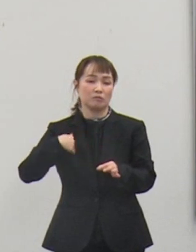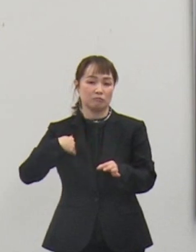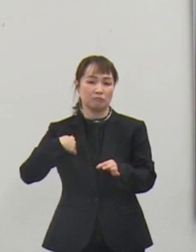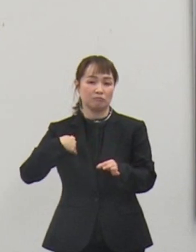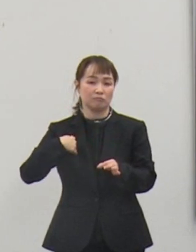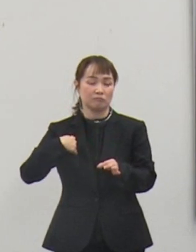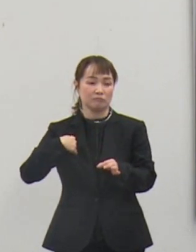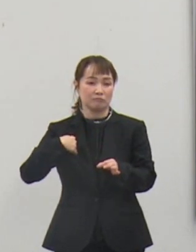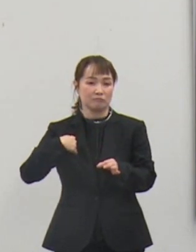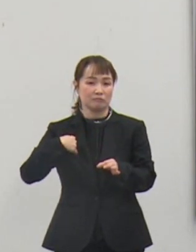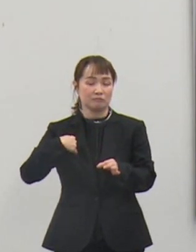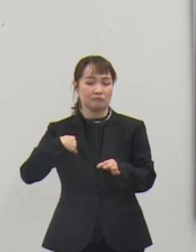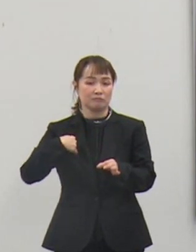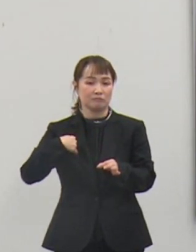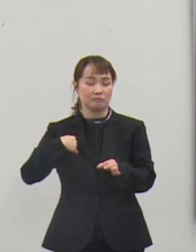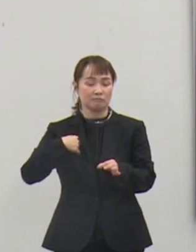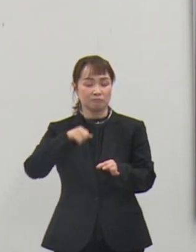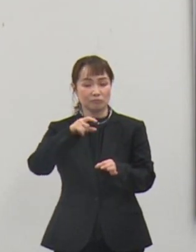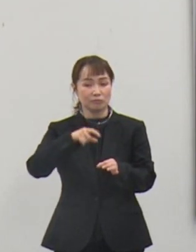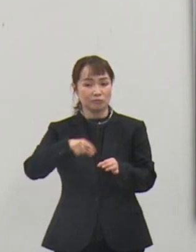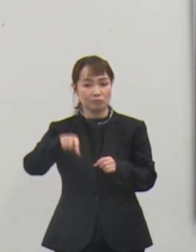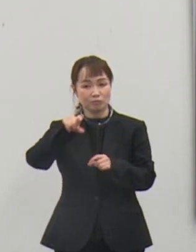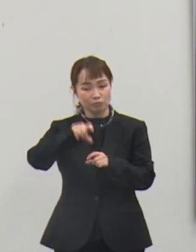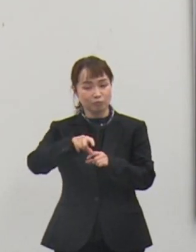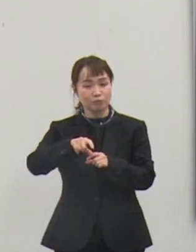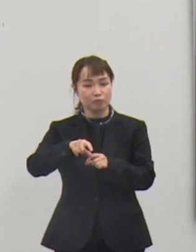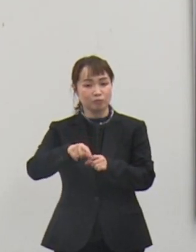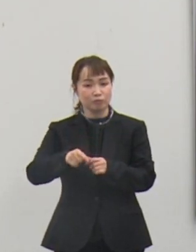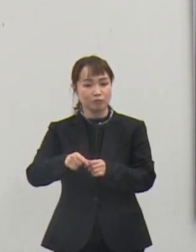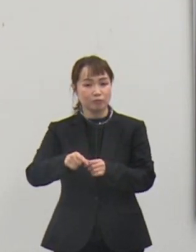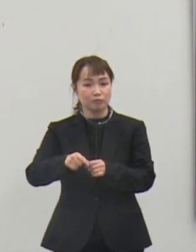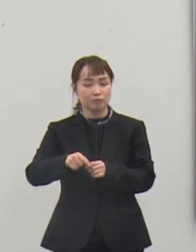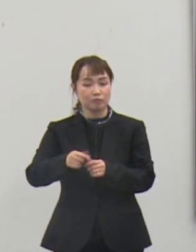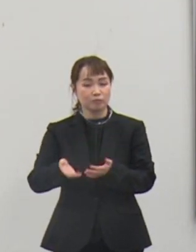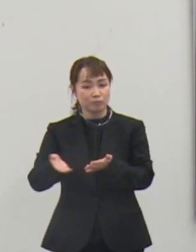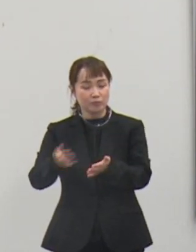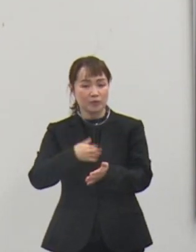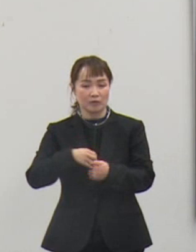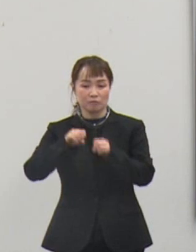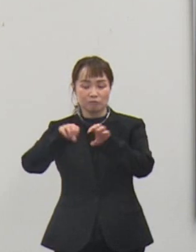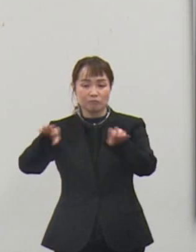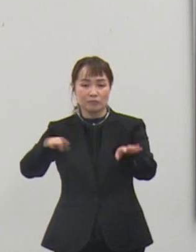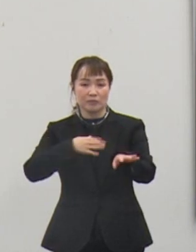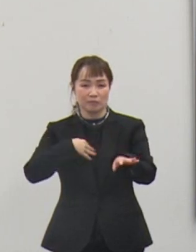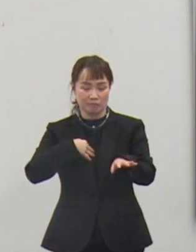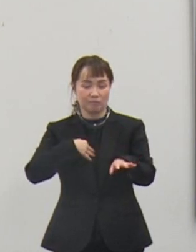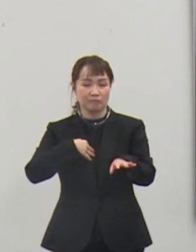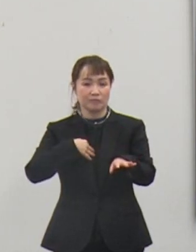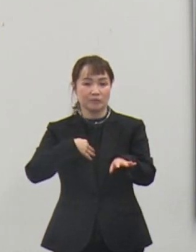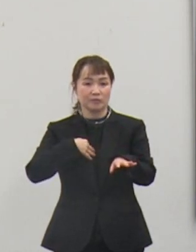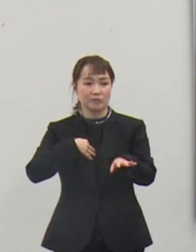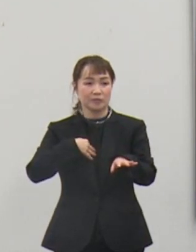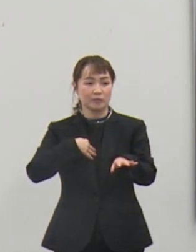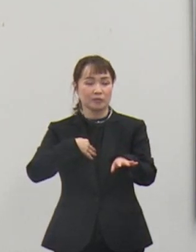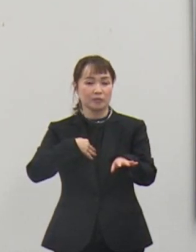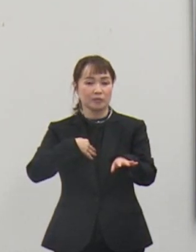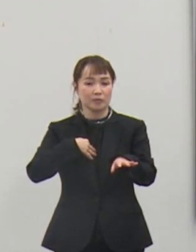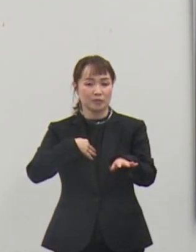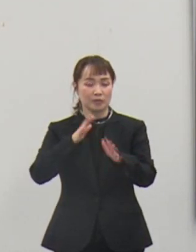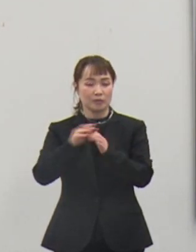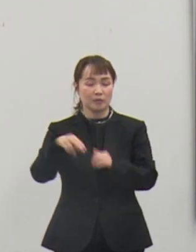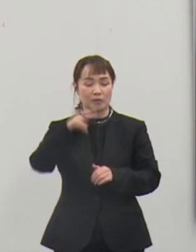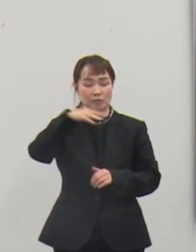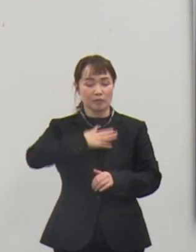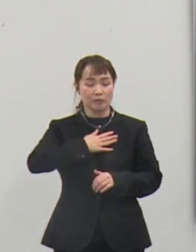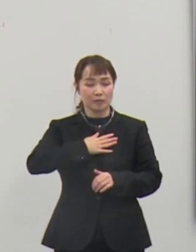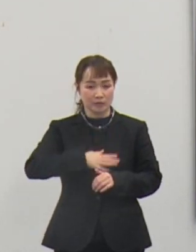ようなことでアドバンテージがあるということをまたさらに周知をして、皆さんのご理解を得ながら認証取得